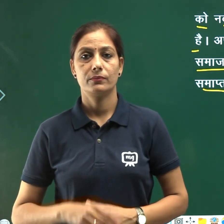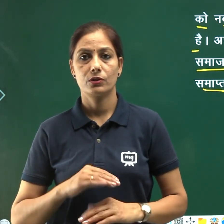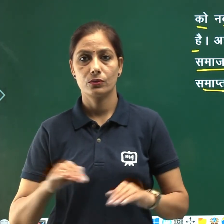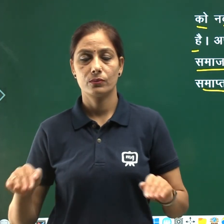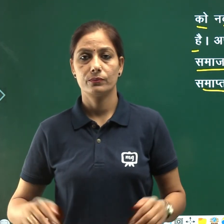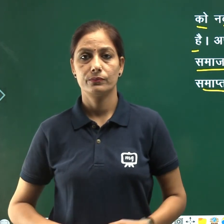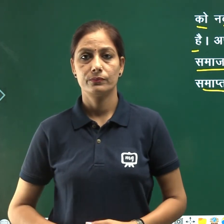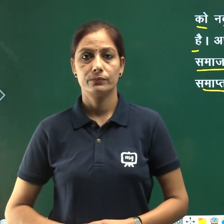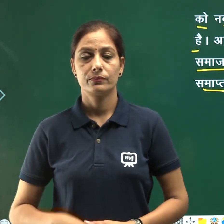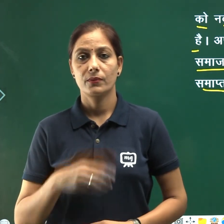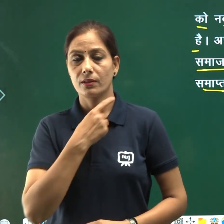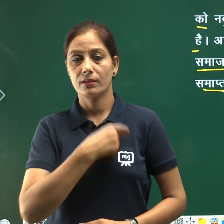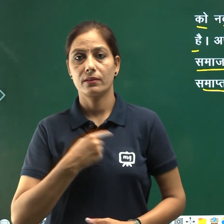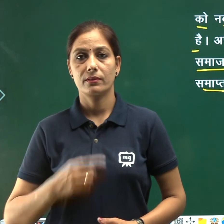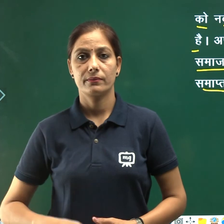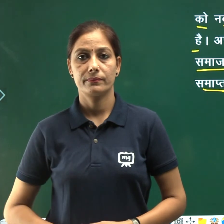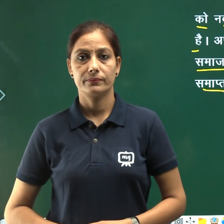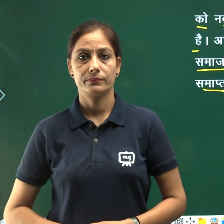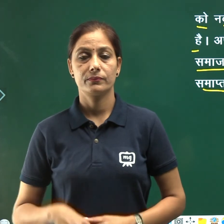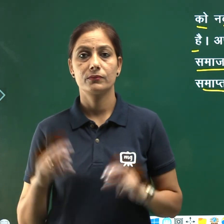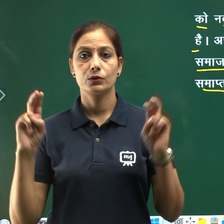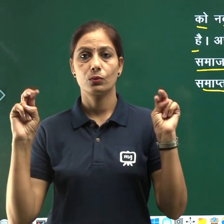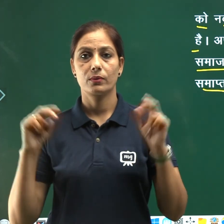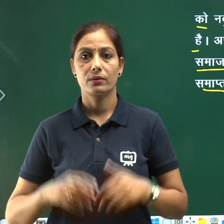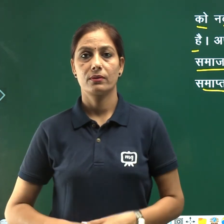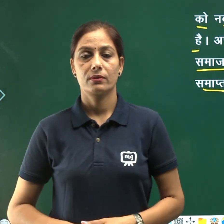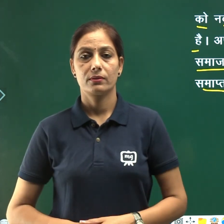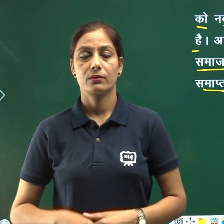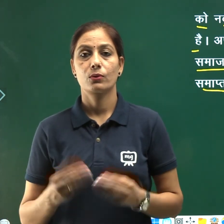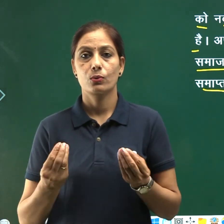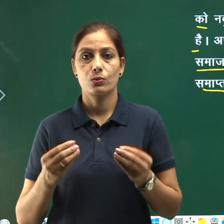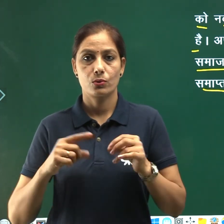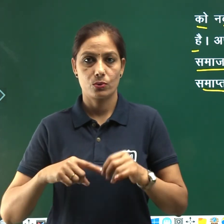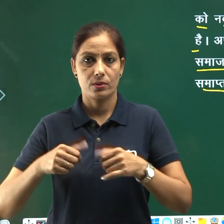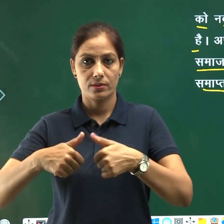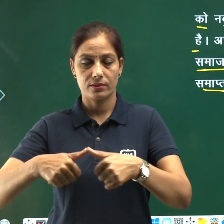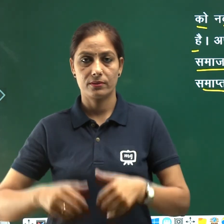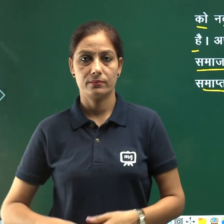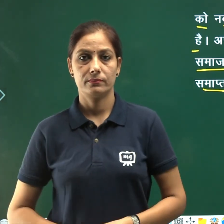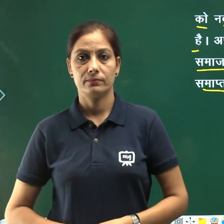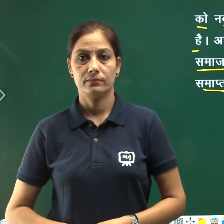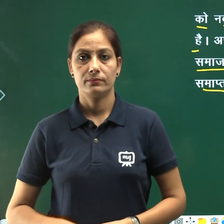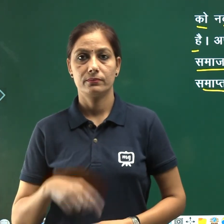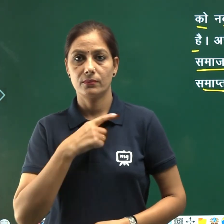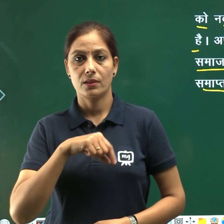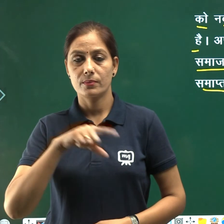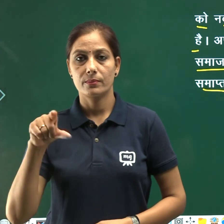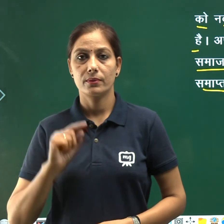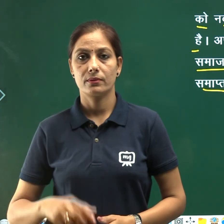बच्चों, ये थे इस अध्याय के कुछ प्रश्नोत्तर। इन्हें